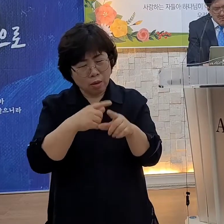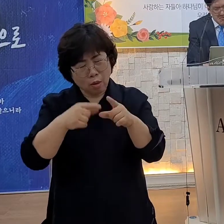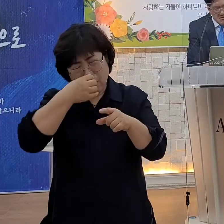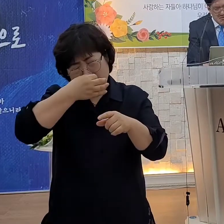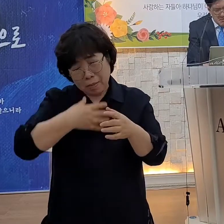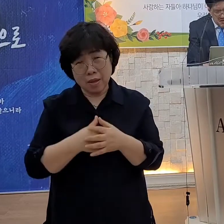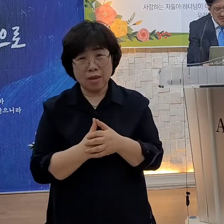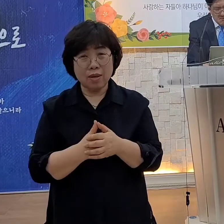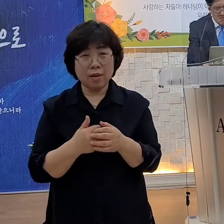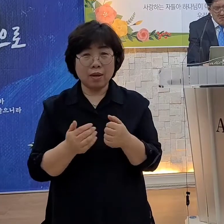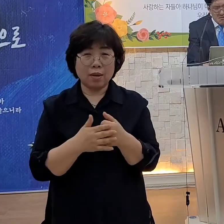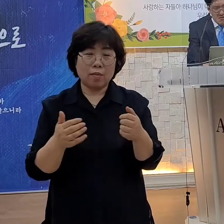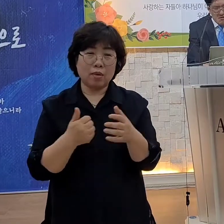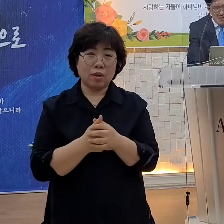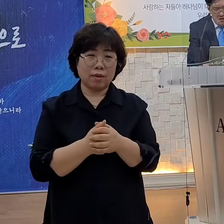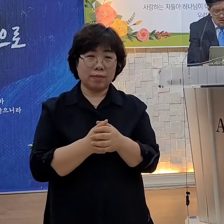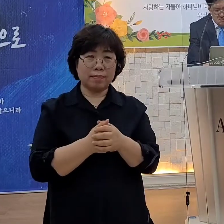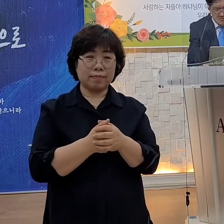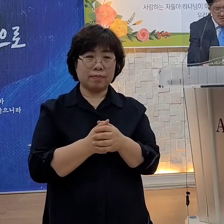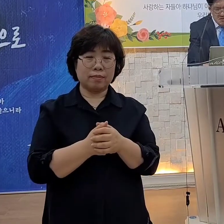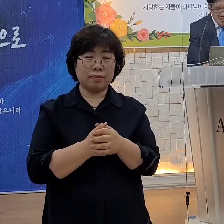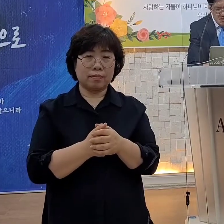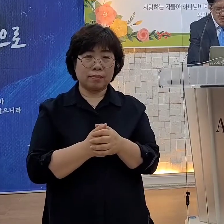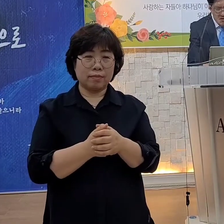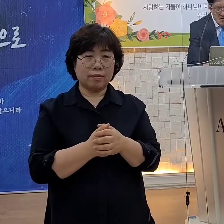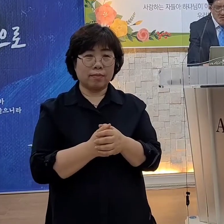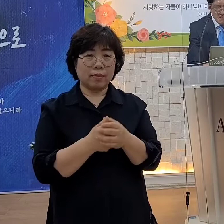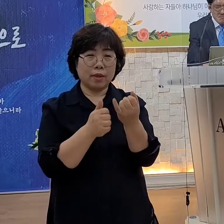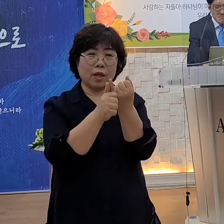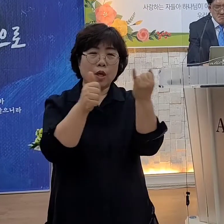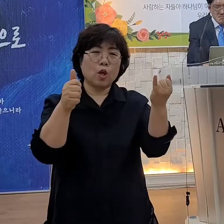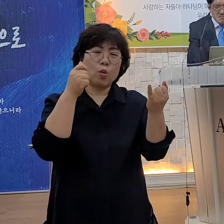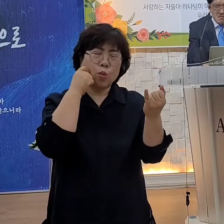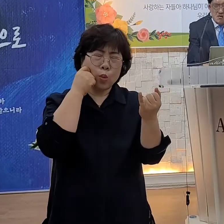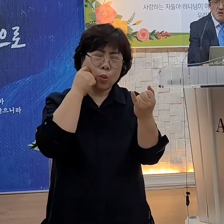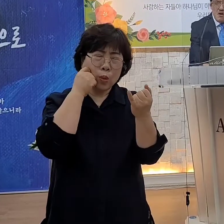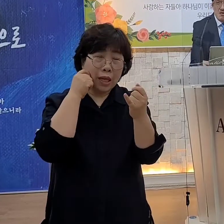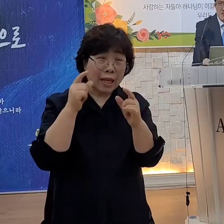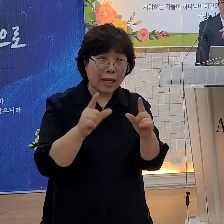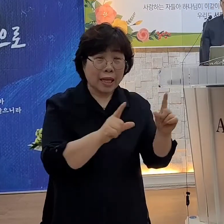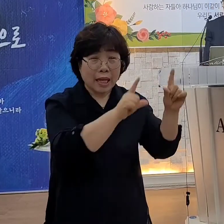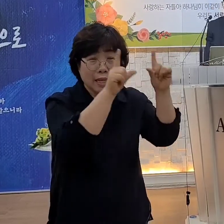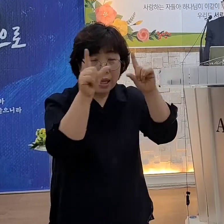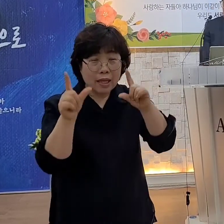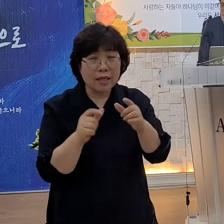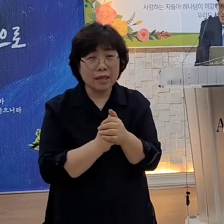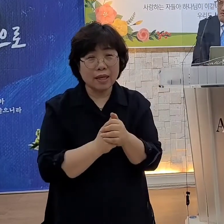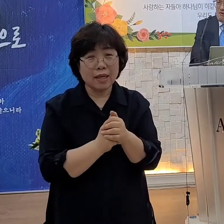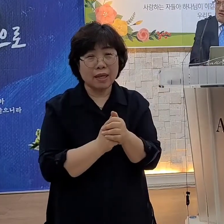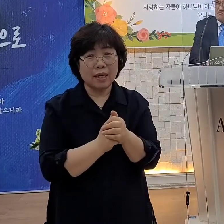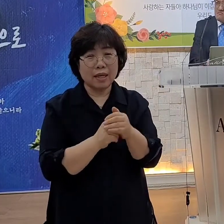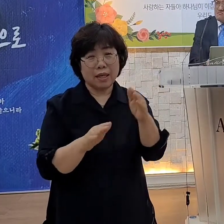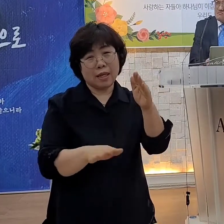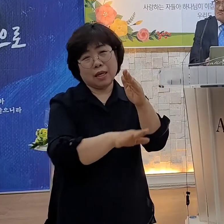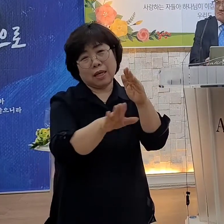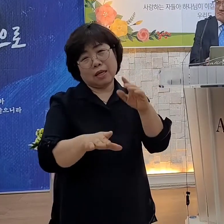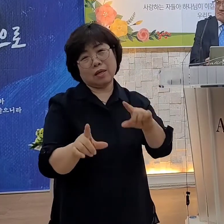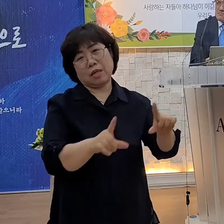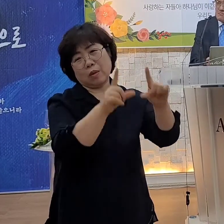헤어질 수 없어서 그게 더 어려워서 할 수 없이 산다. 이게 여러분 가정생활이에요.